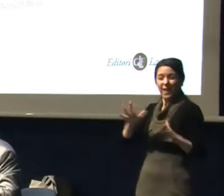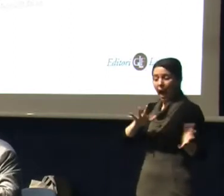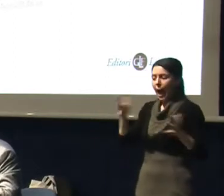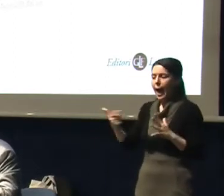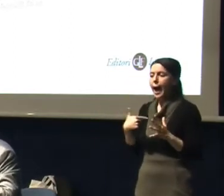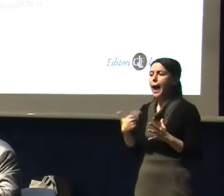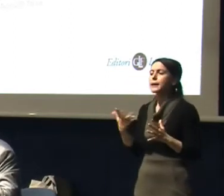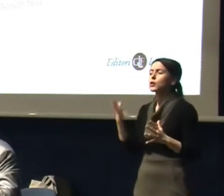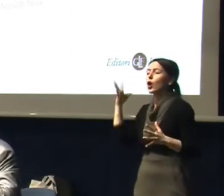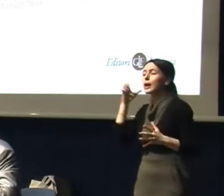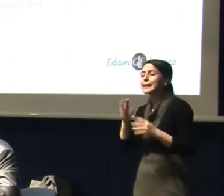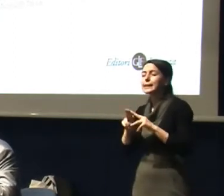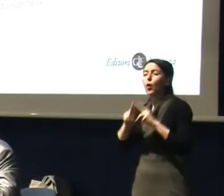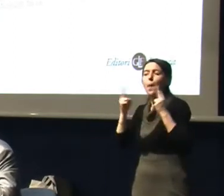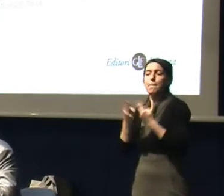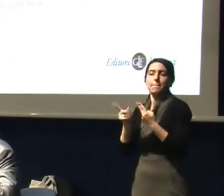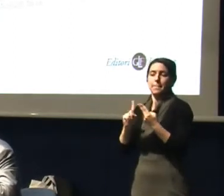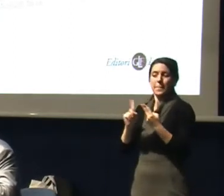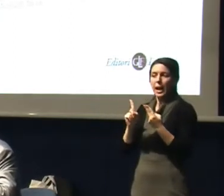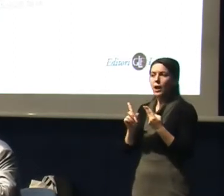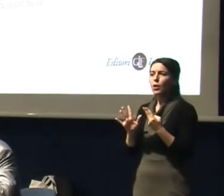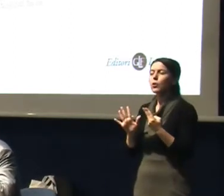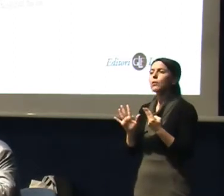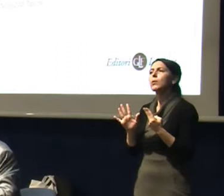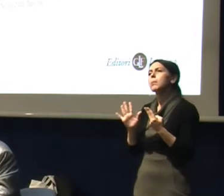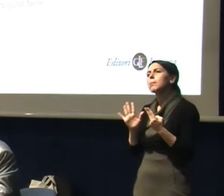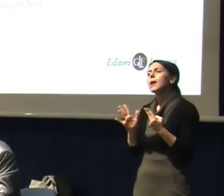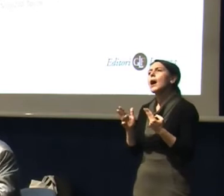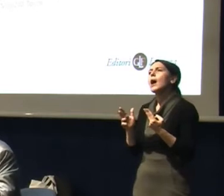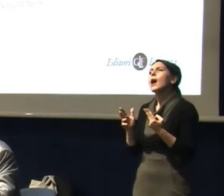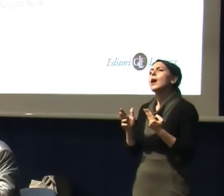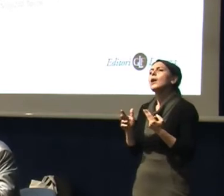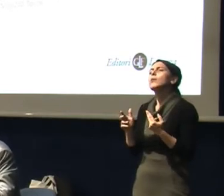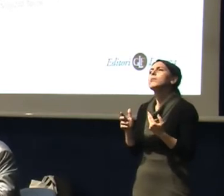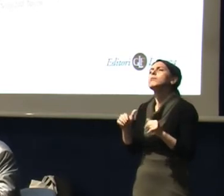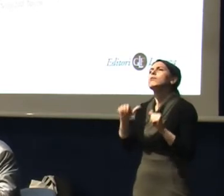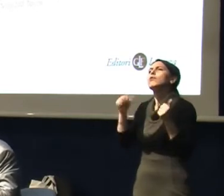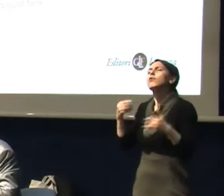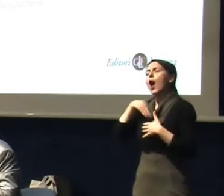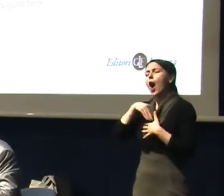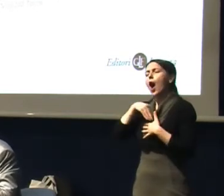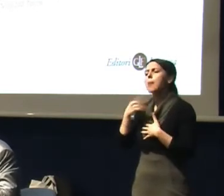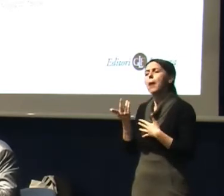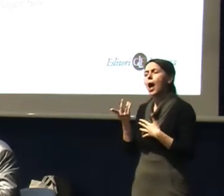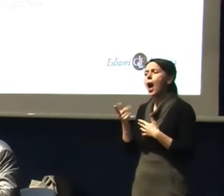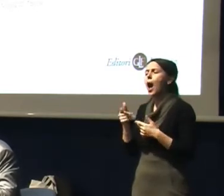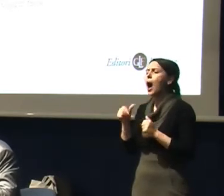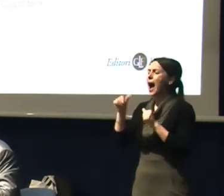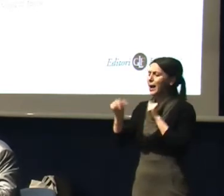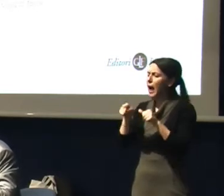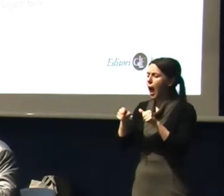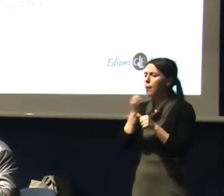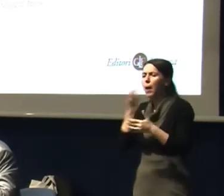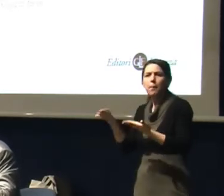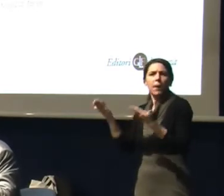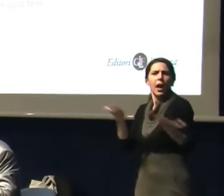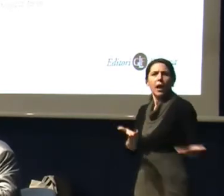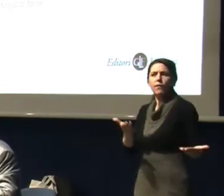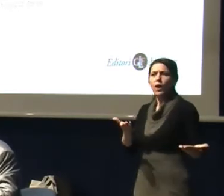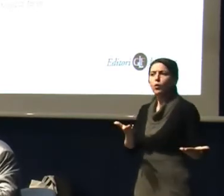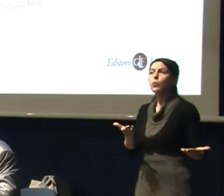comunque li si possa guardare con il benvenuto di una cosa che cambia ma con il non farsi